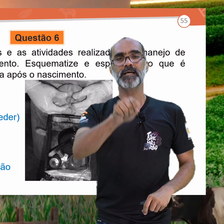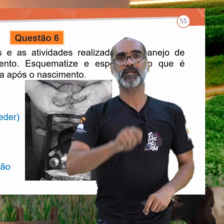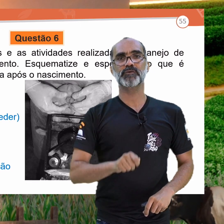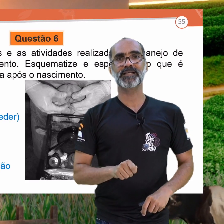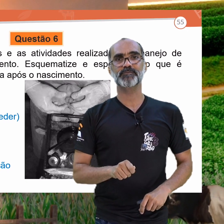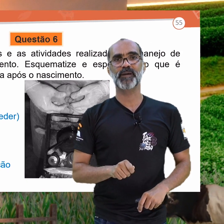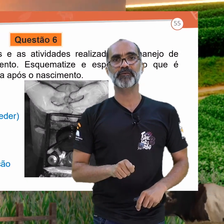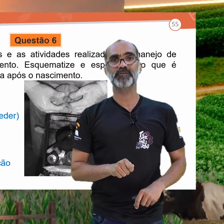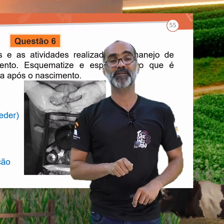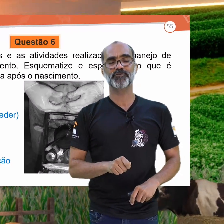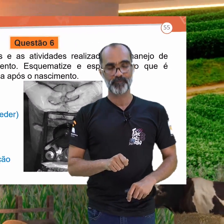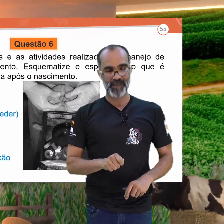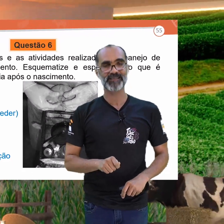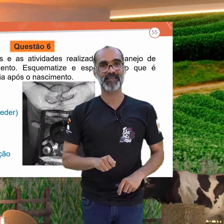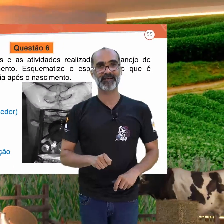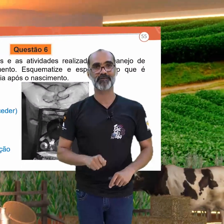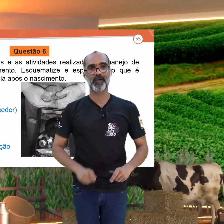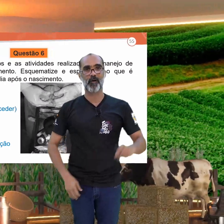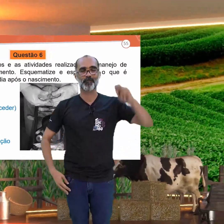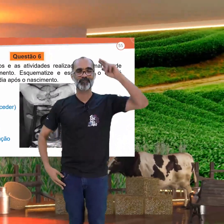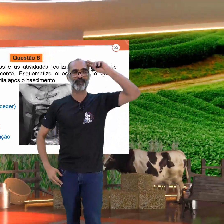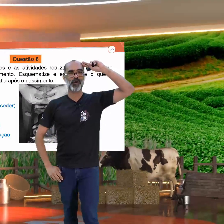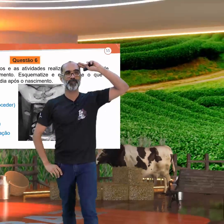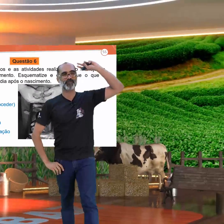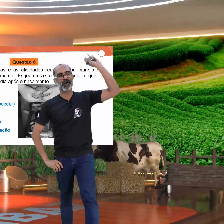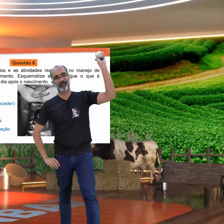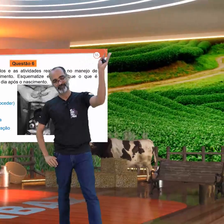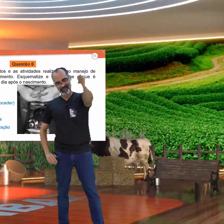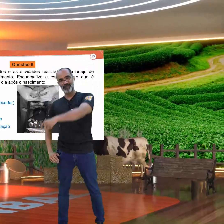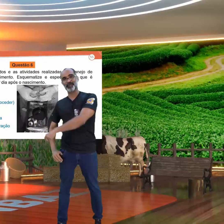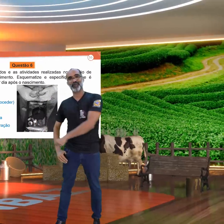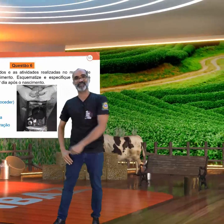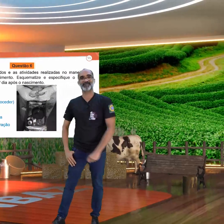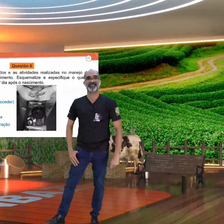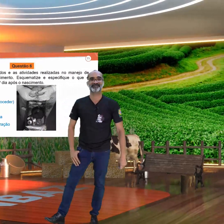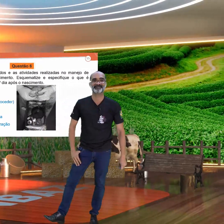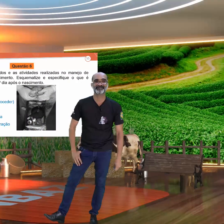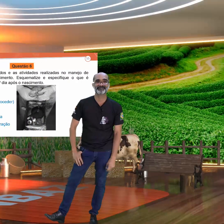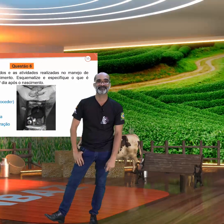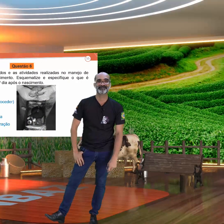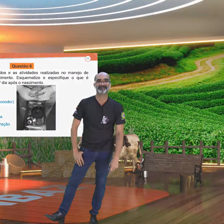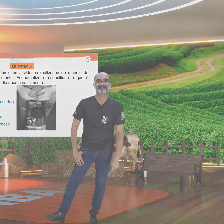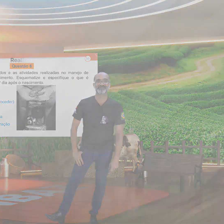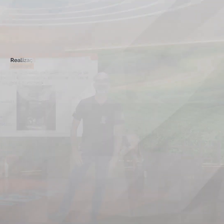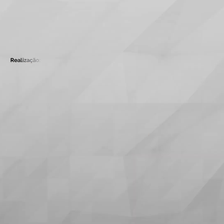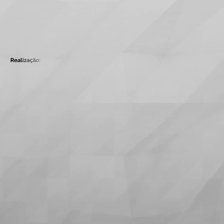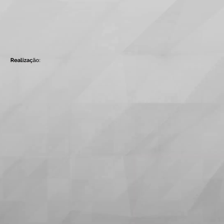nutricionais e os aspectos também de bem-estar animal. Tchau, pessoal. Até a próxima.